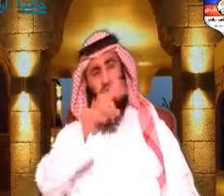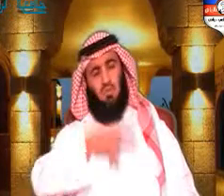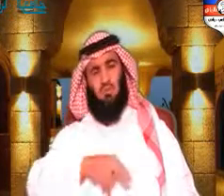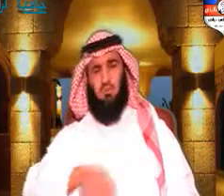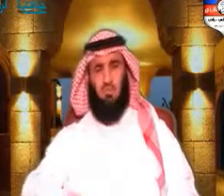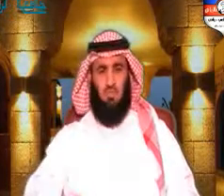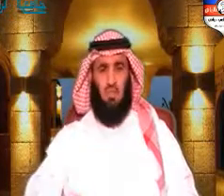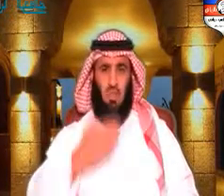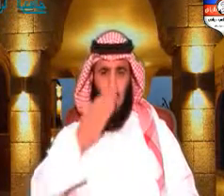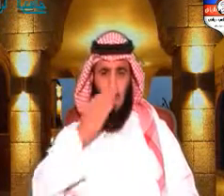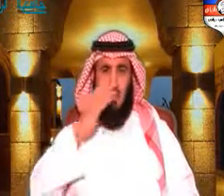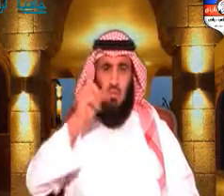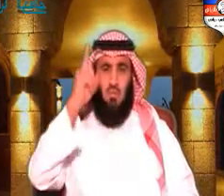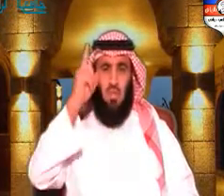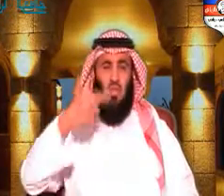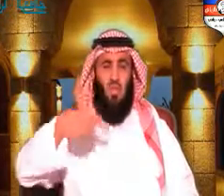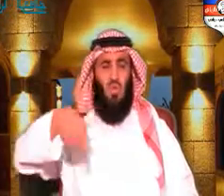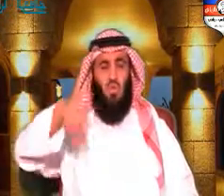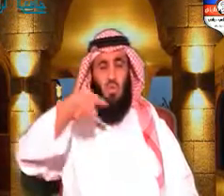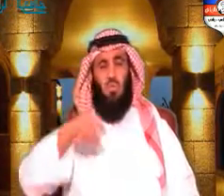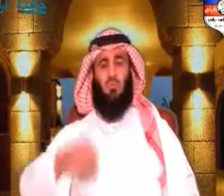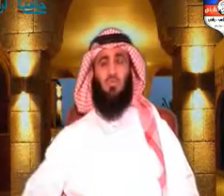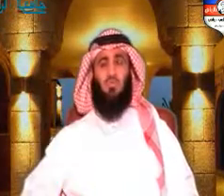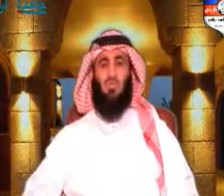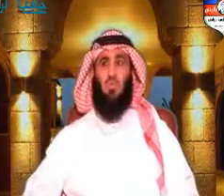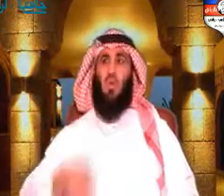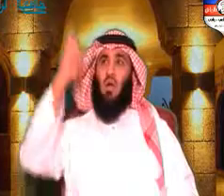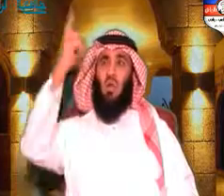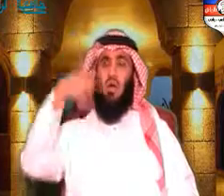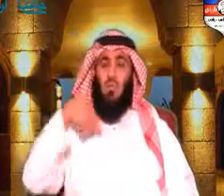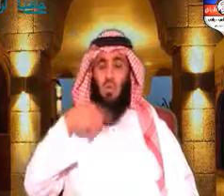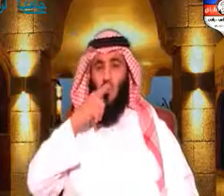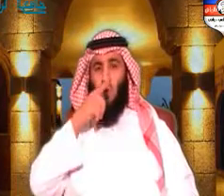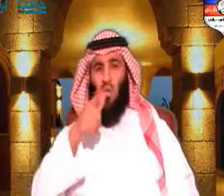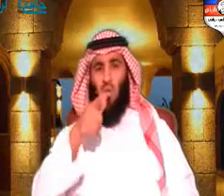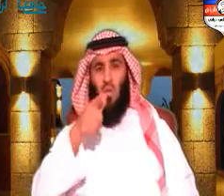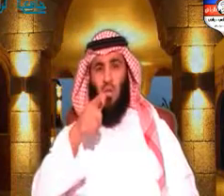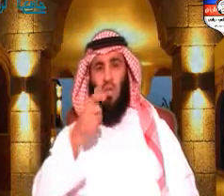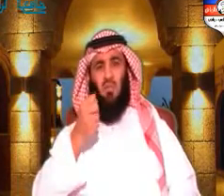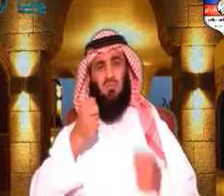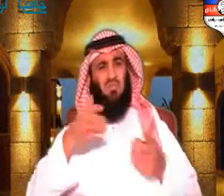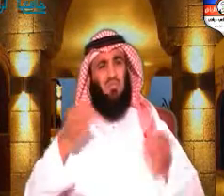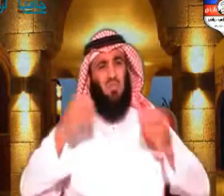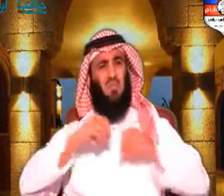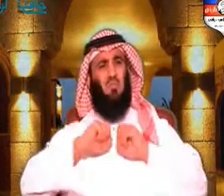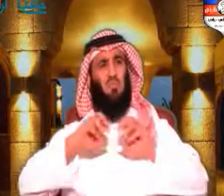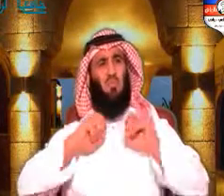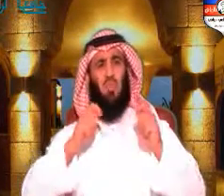الله، لقد نهى الله تعالى عن الإسراف ونفى محبته